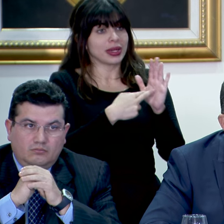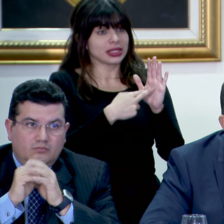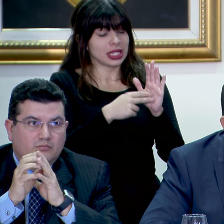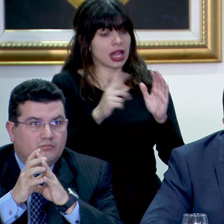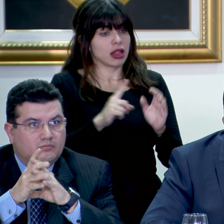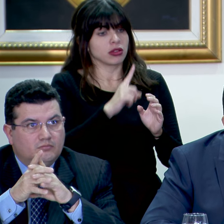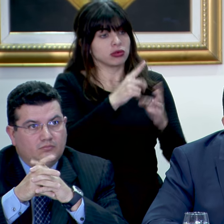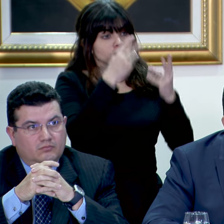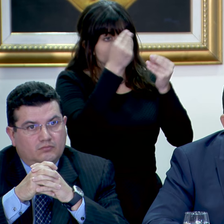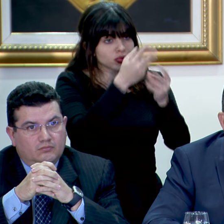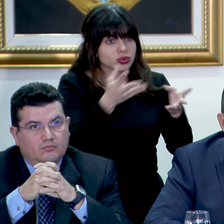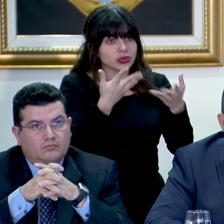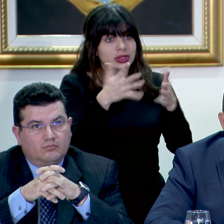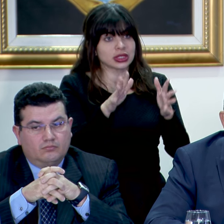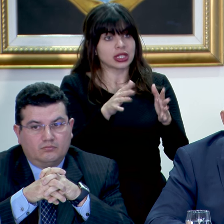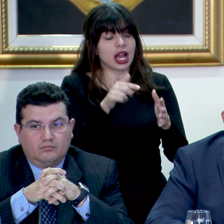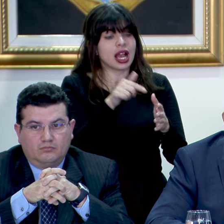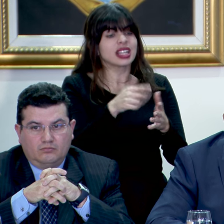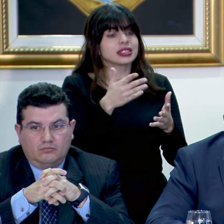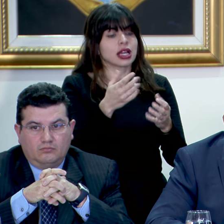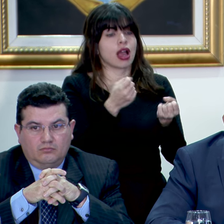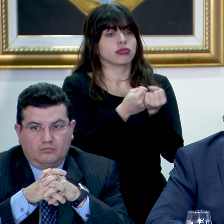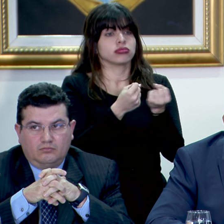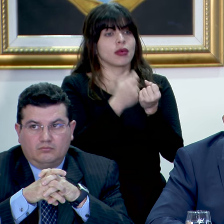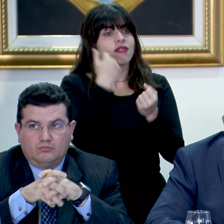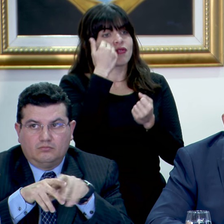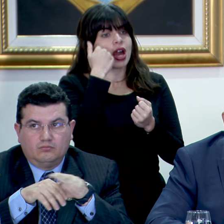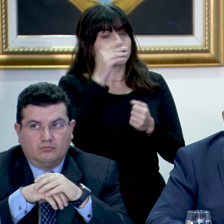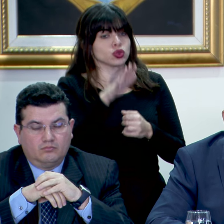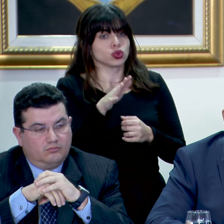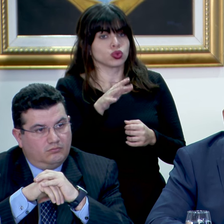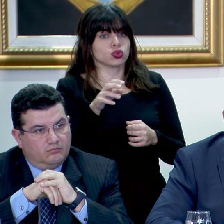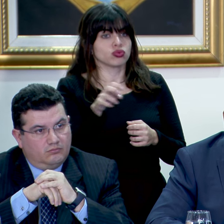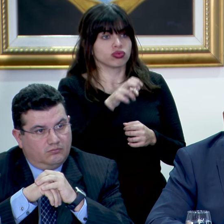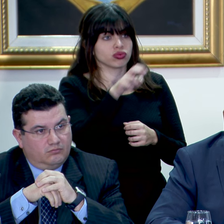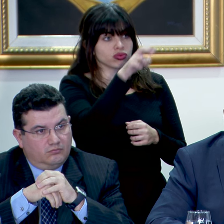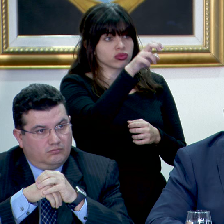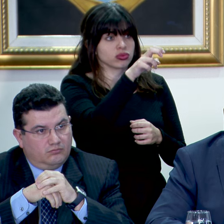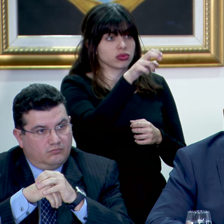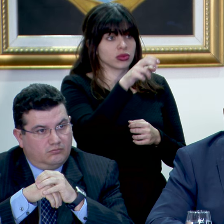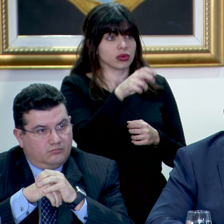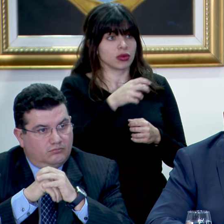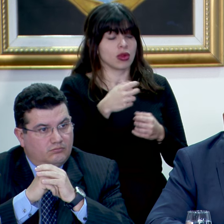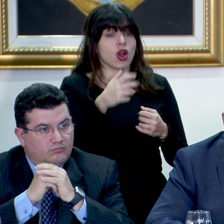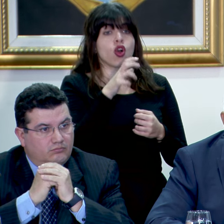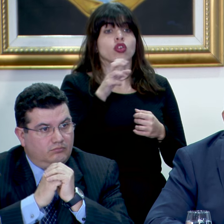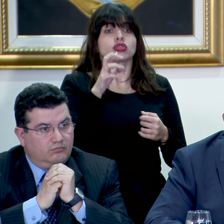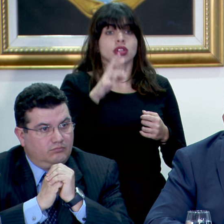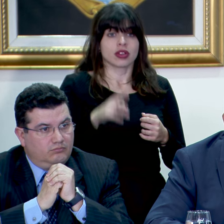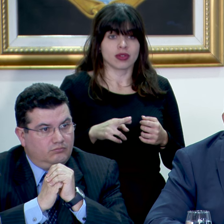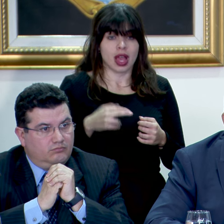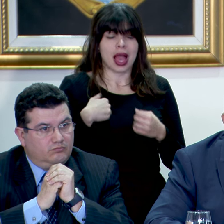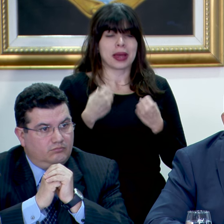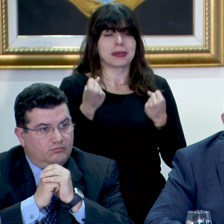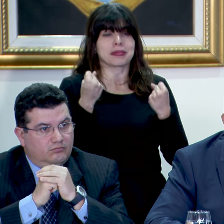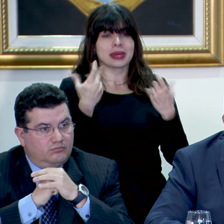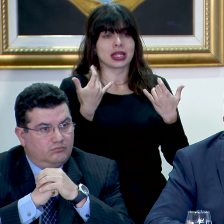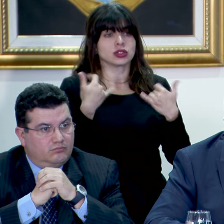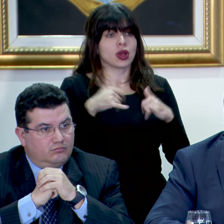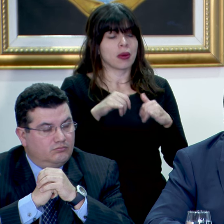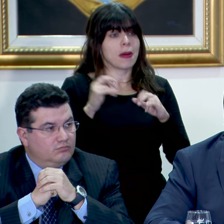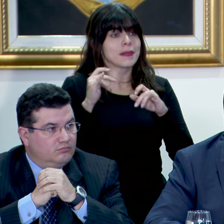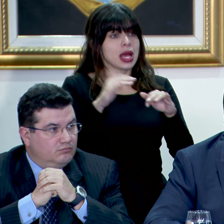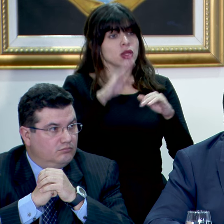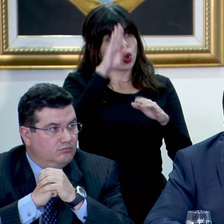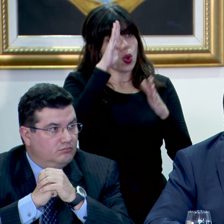ha hecho, que es facilitar el tránsito. Podemos hacerlo, aún hay en Costa Rica miles de migrantes cubanos que